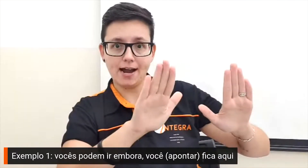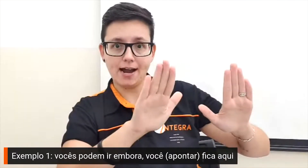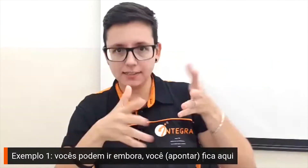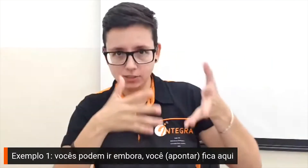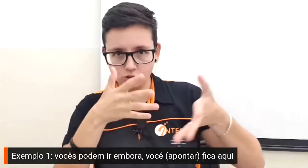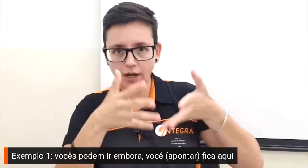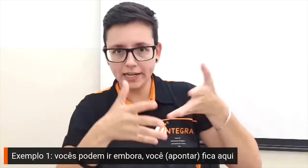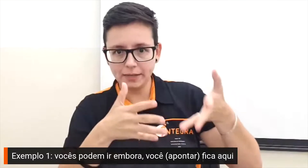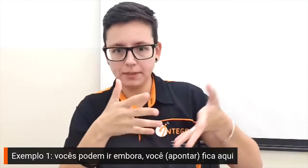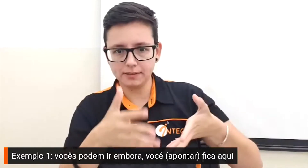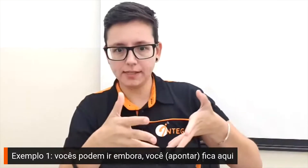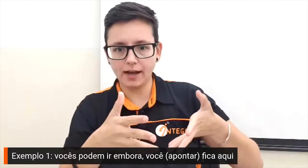frase só em libras, tá?